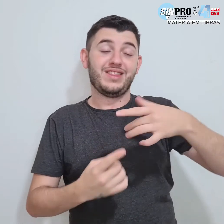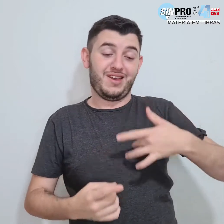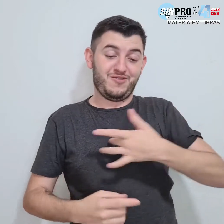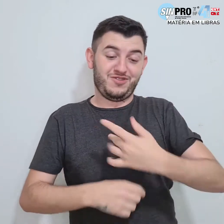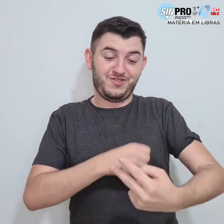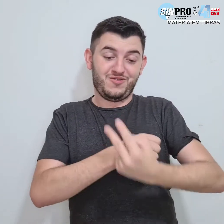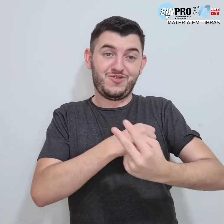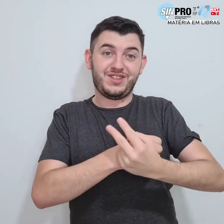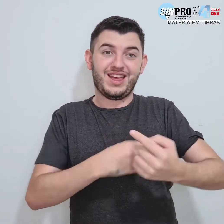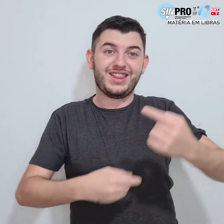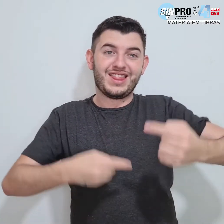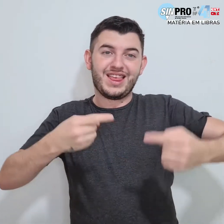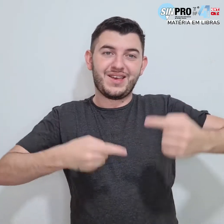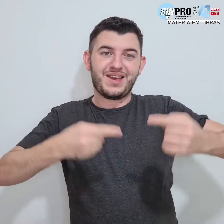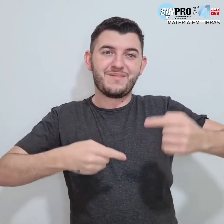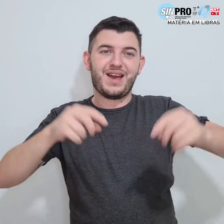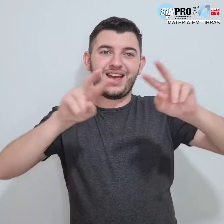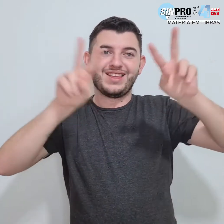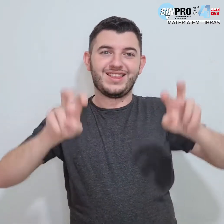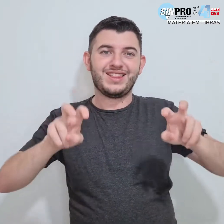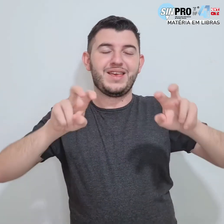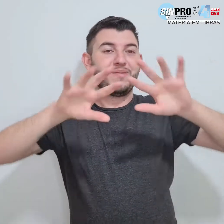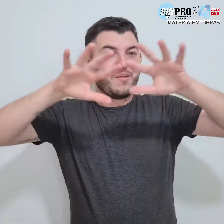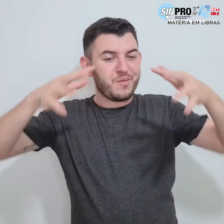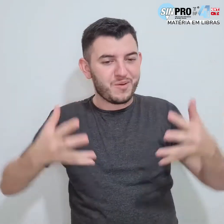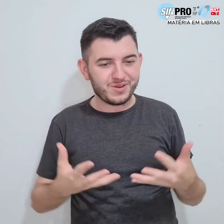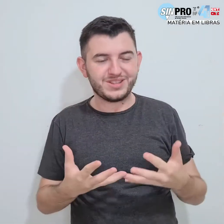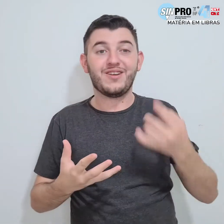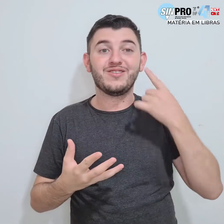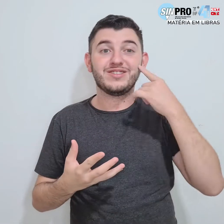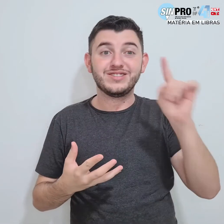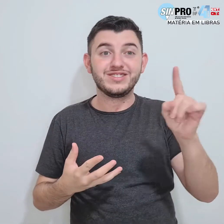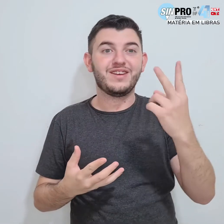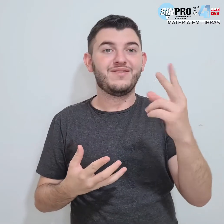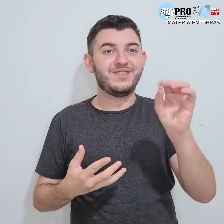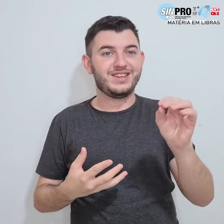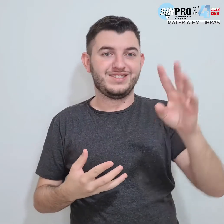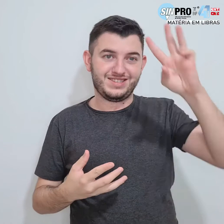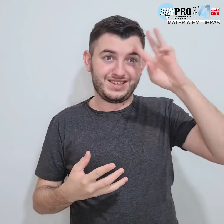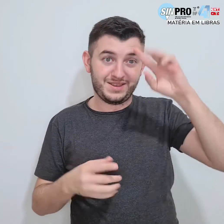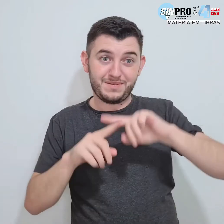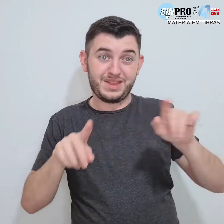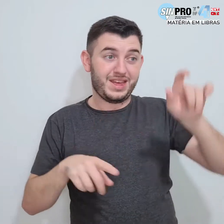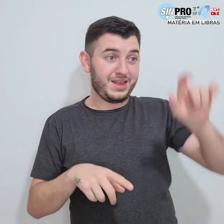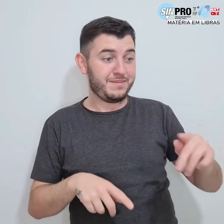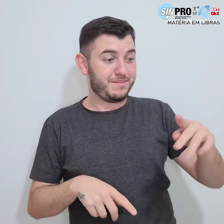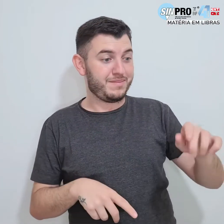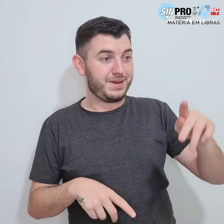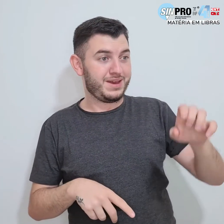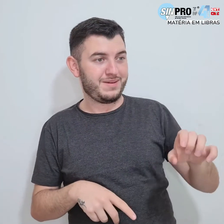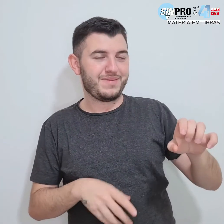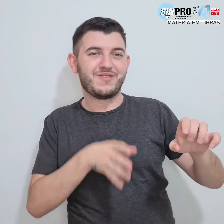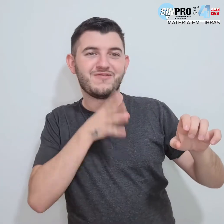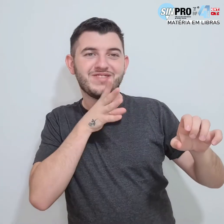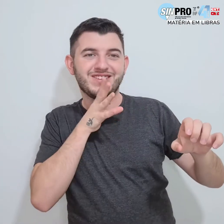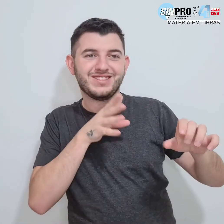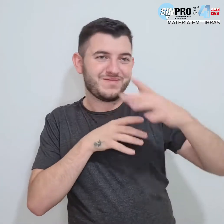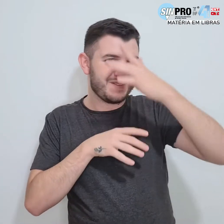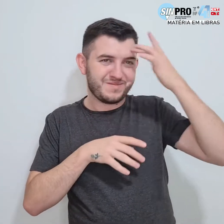terça-feira 20. Pepe, para a maioria de seus compatriotas, é mundialmente conhecido por optar por uma vida